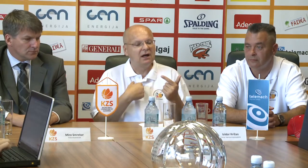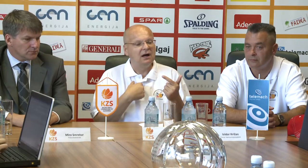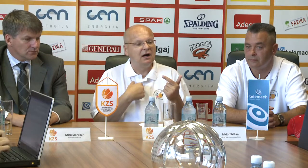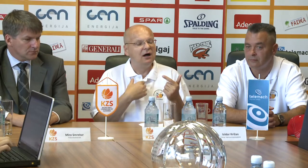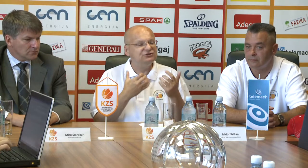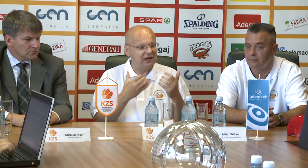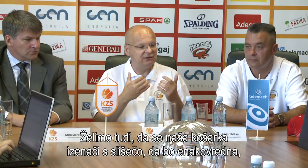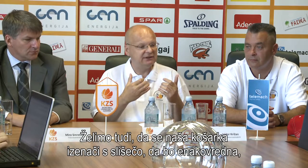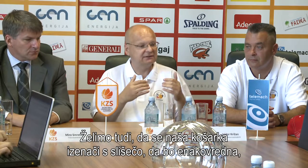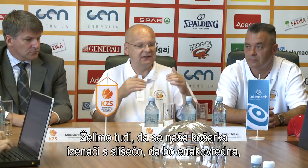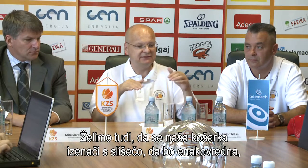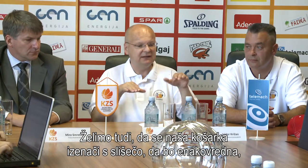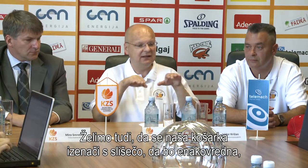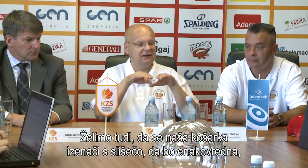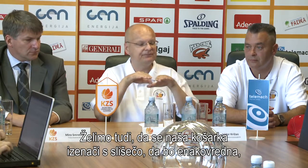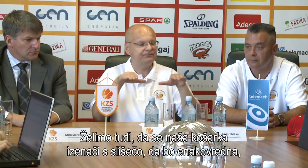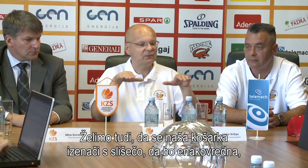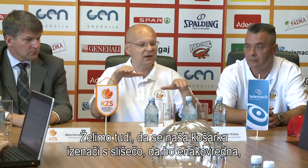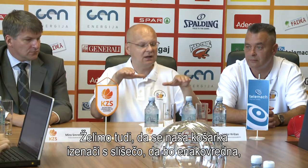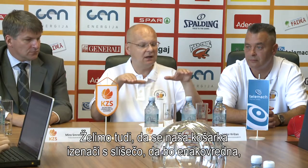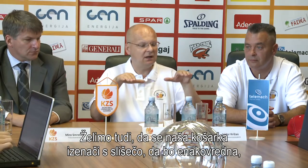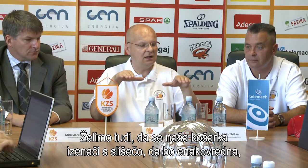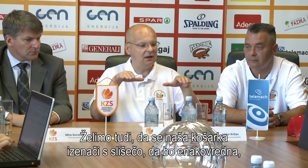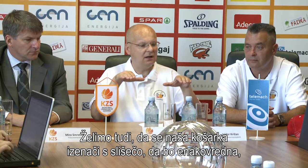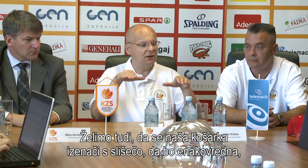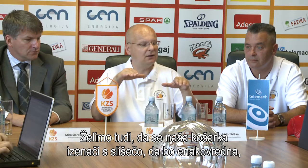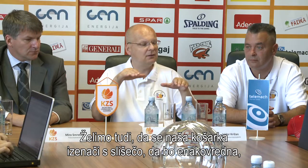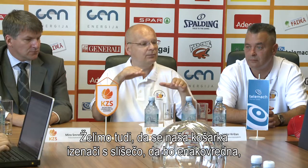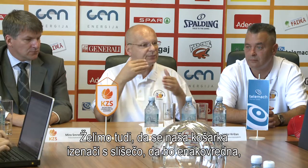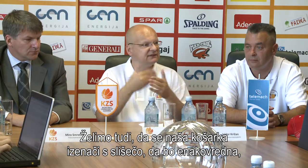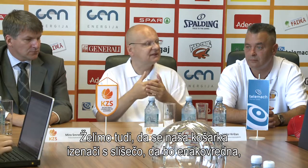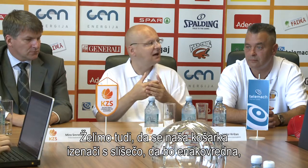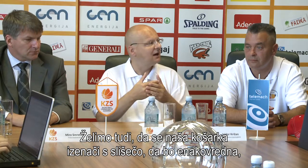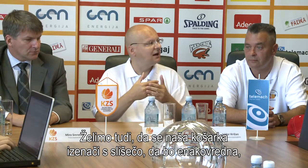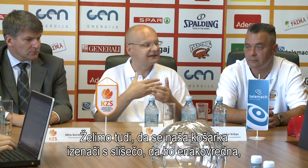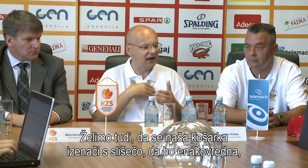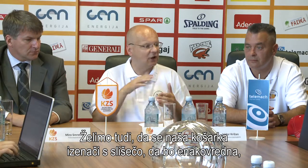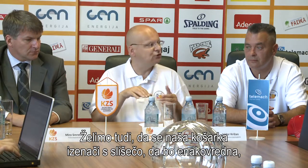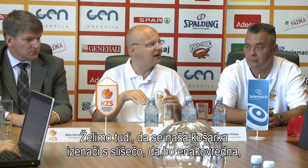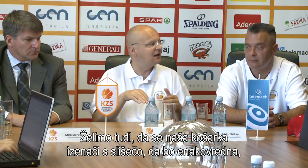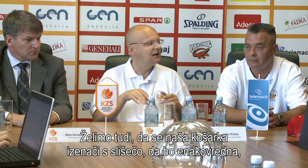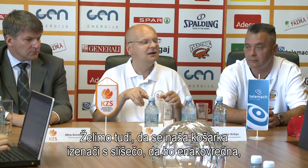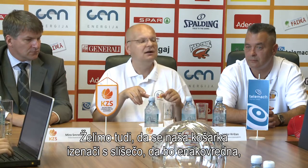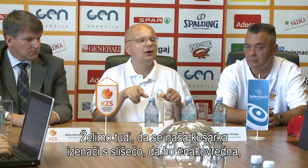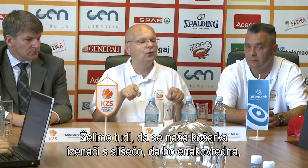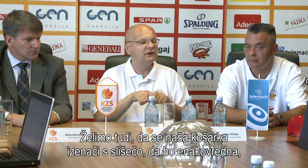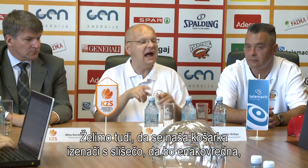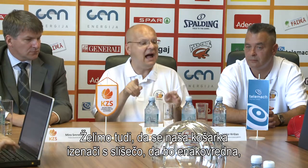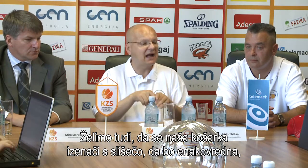drugo, želimo si, da se prizna naša košarka tudi